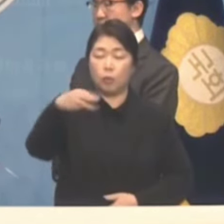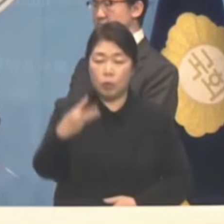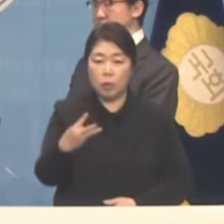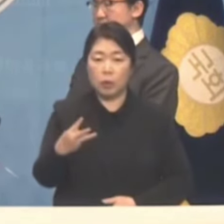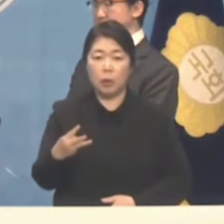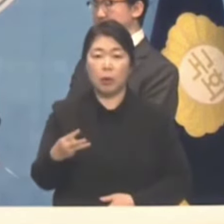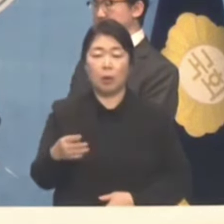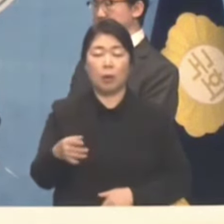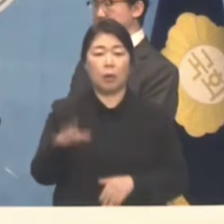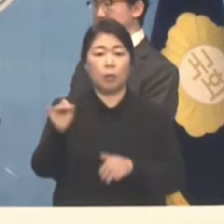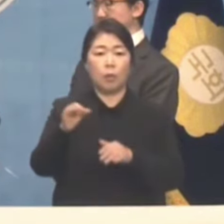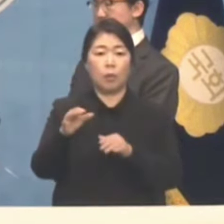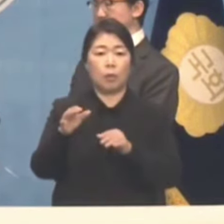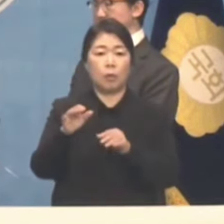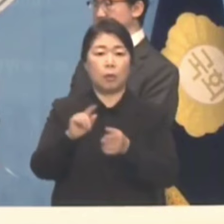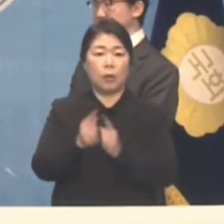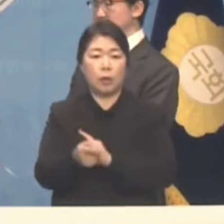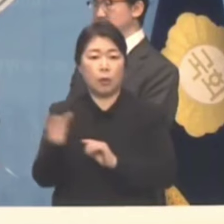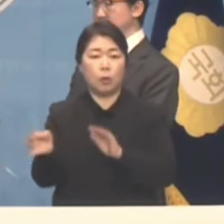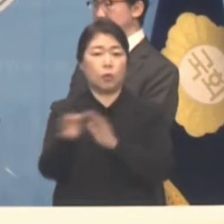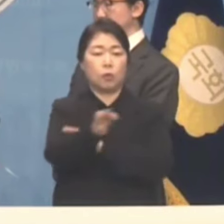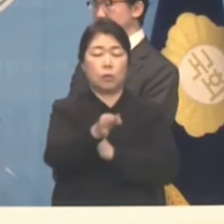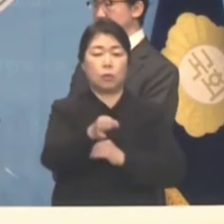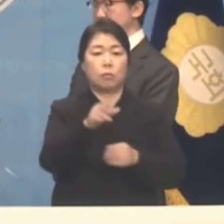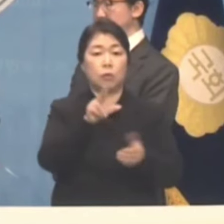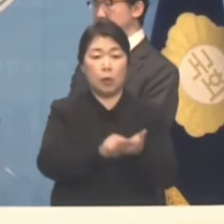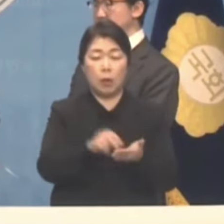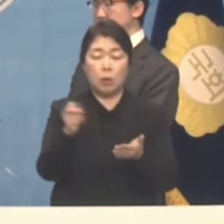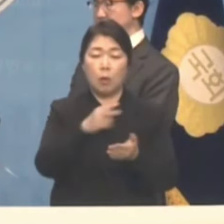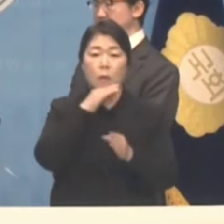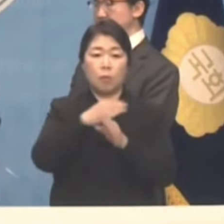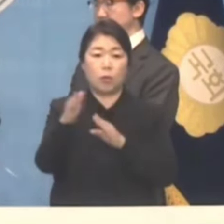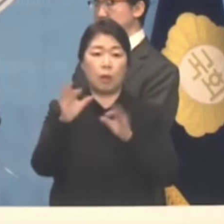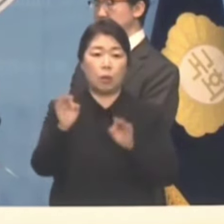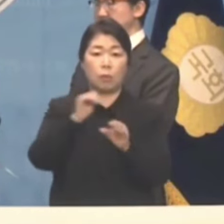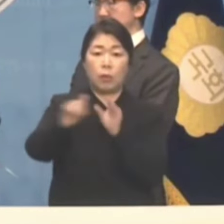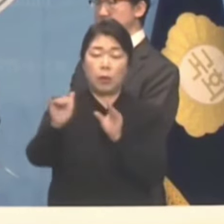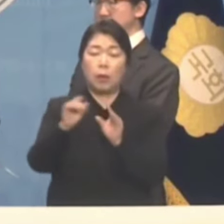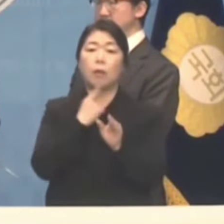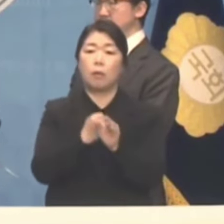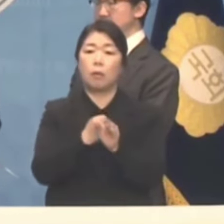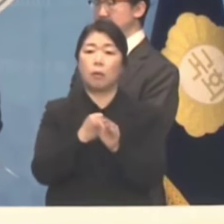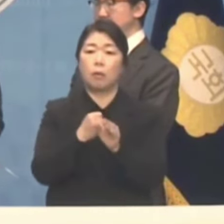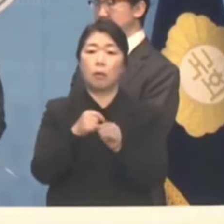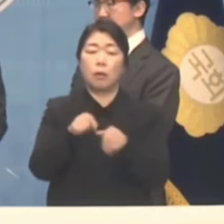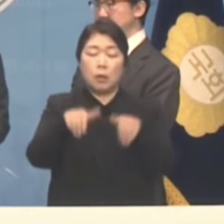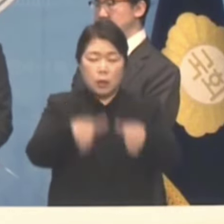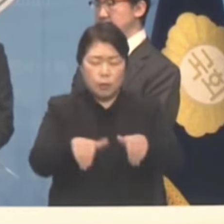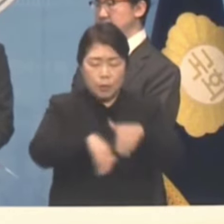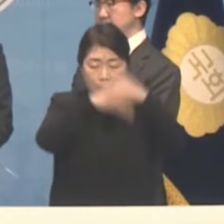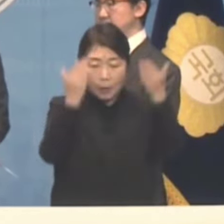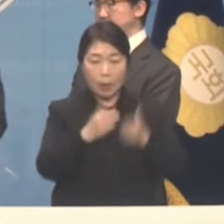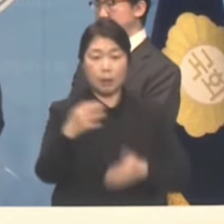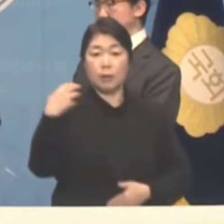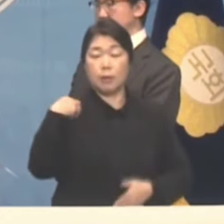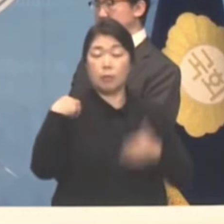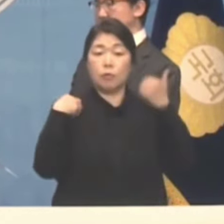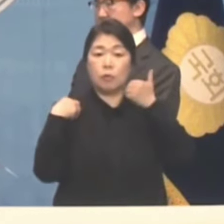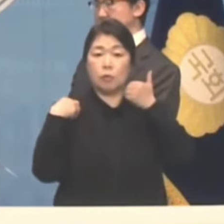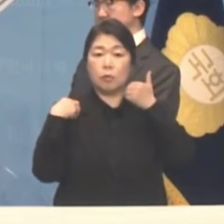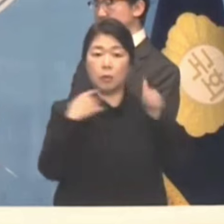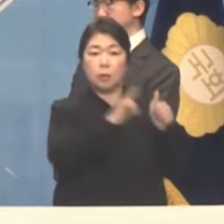성과도 밀접한 관계가 있습니다 그 심부름을 했던 사람이 바로 백종선 있니다